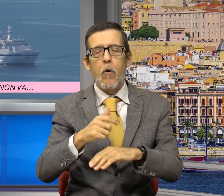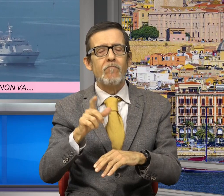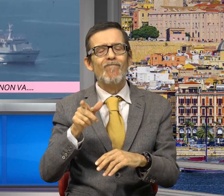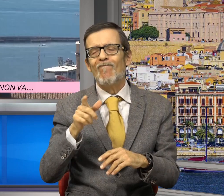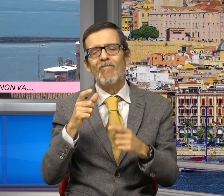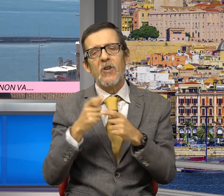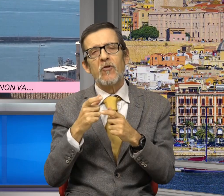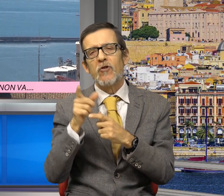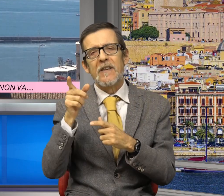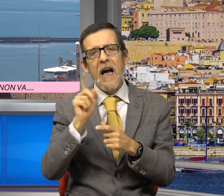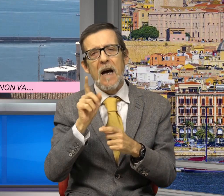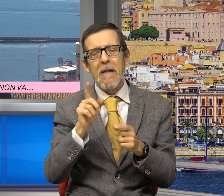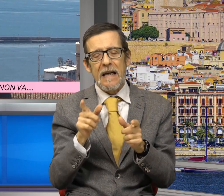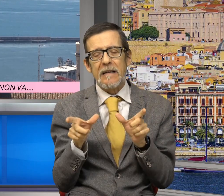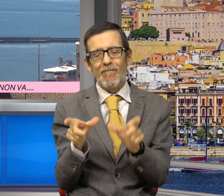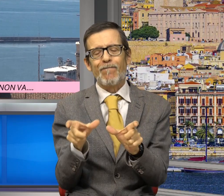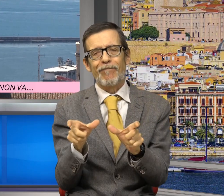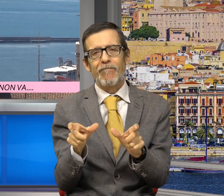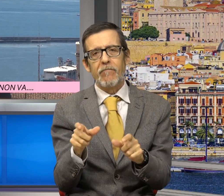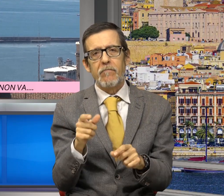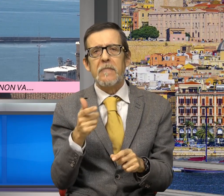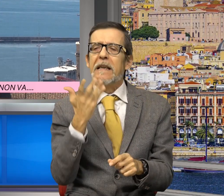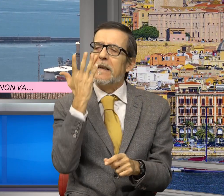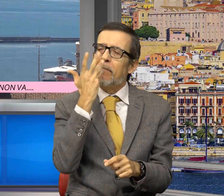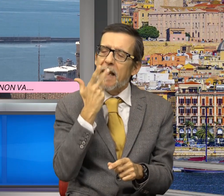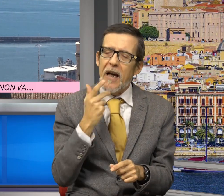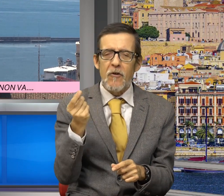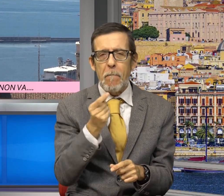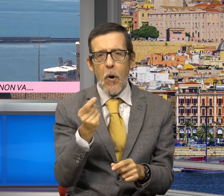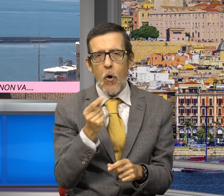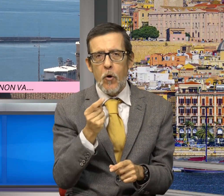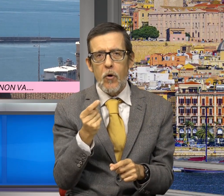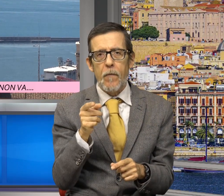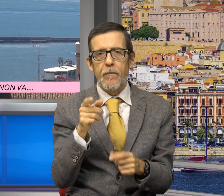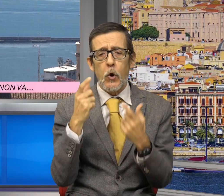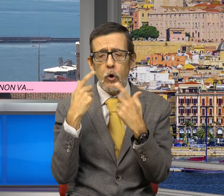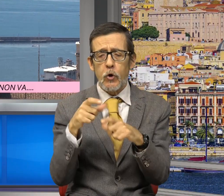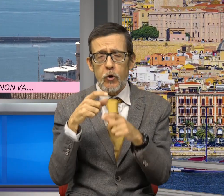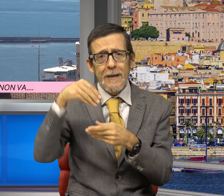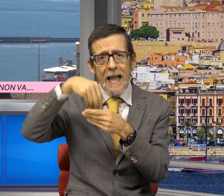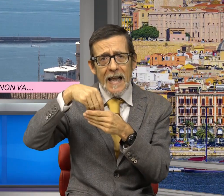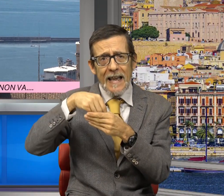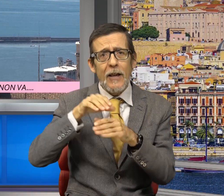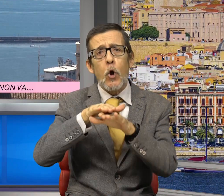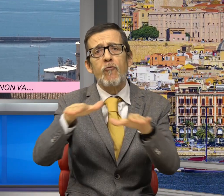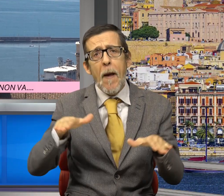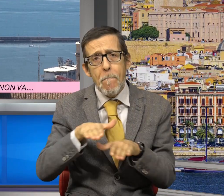che limita non poco l'indice di gradimento. In una città dove il suo interno c'è il mare, un mare urbano per l'appunto,